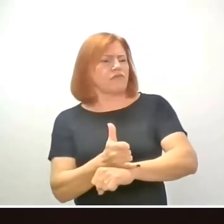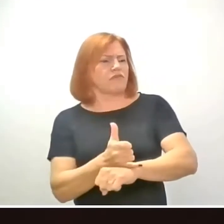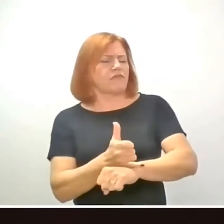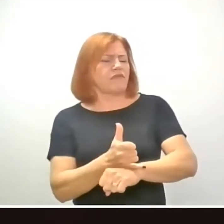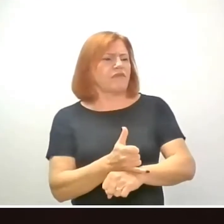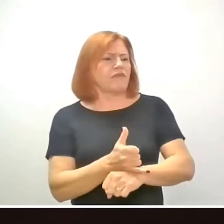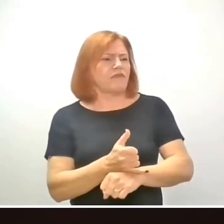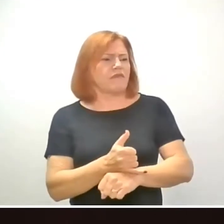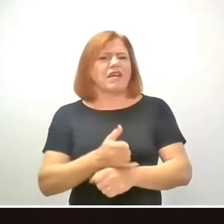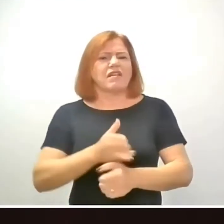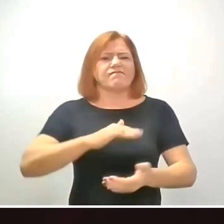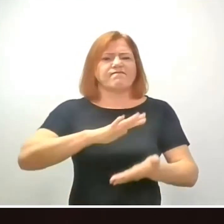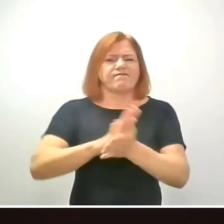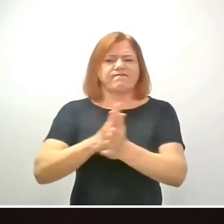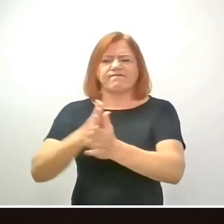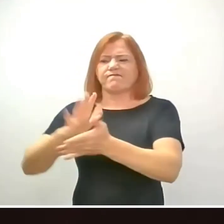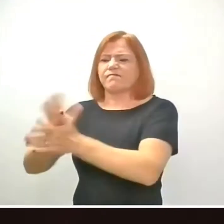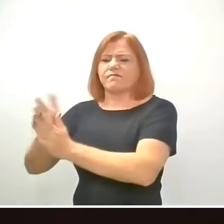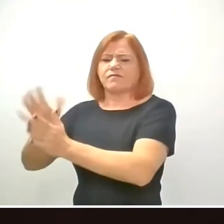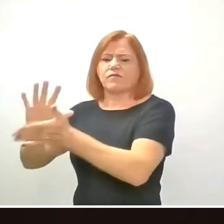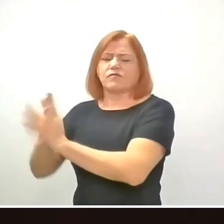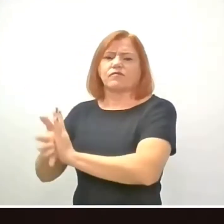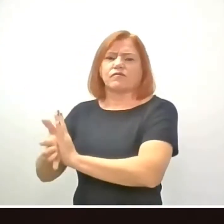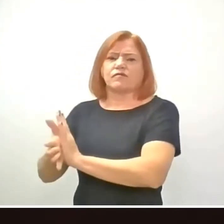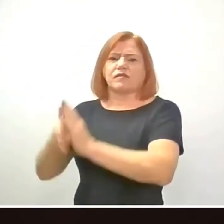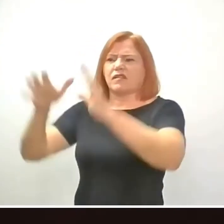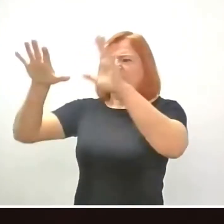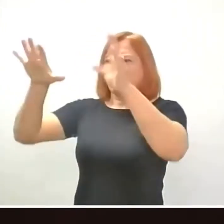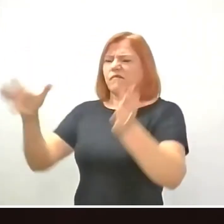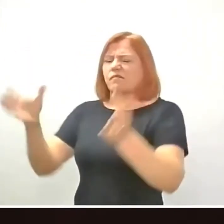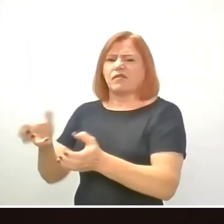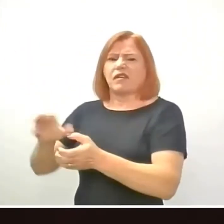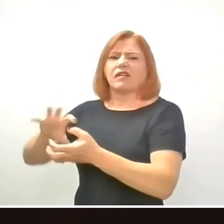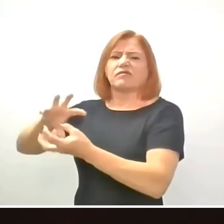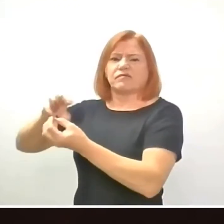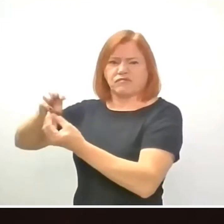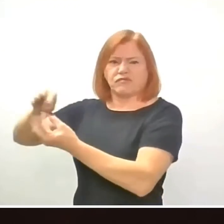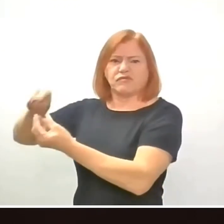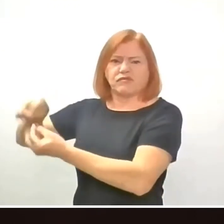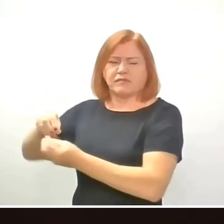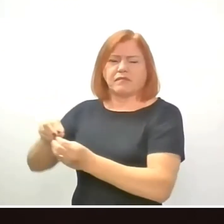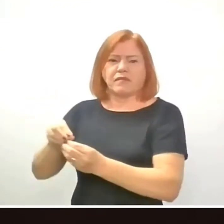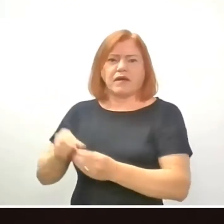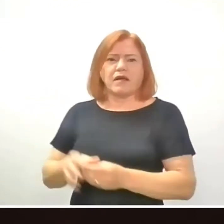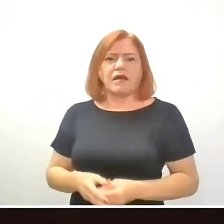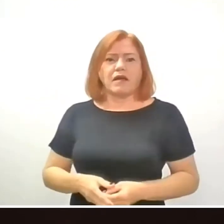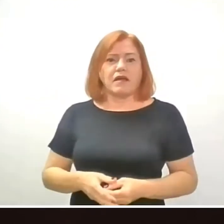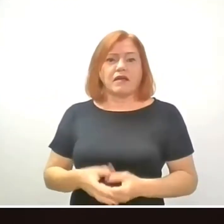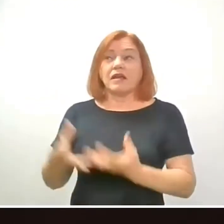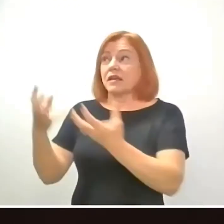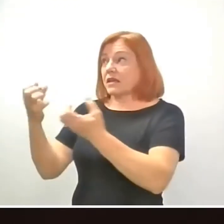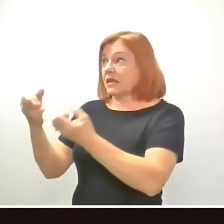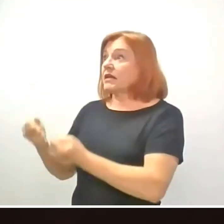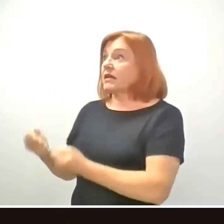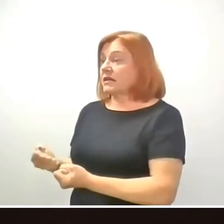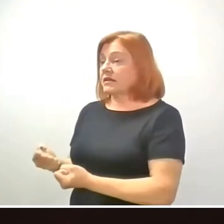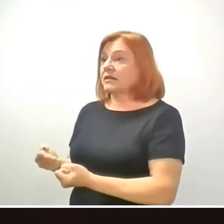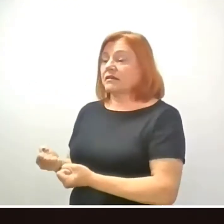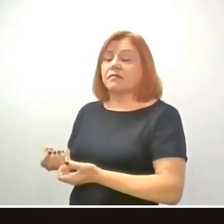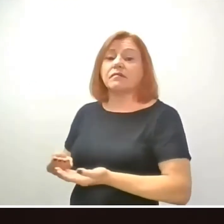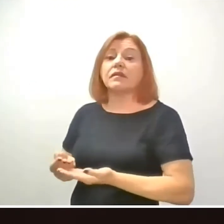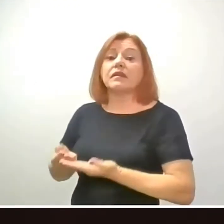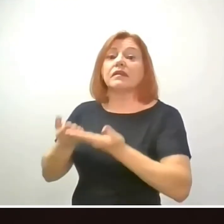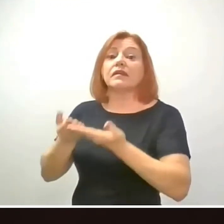Assim como também eu recebi de meu Pai, dar-lhe-ei ainda a estrela da manhã.